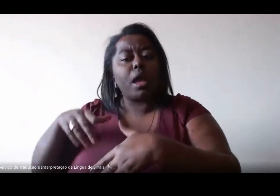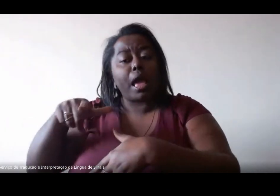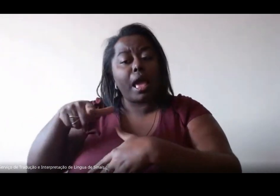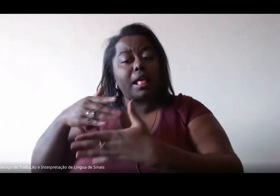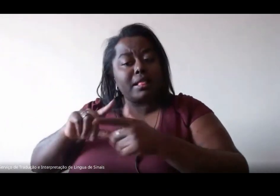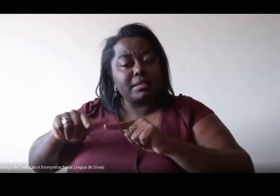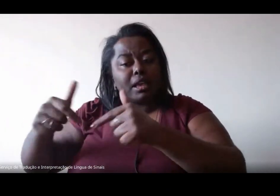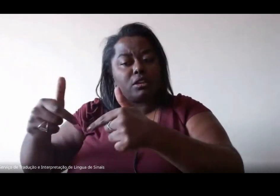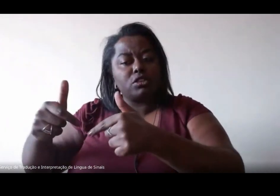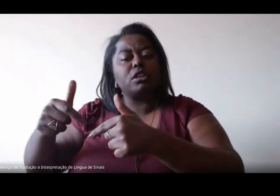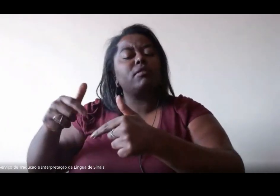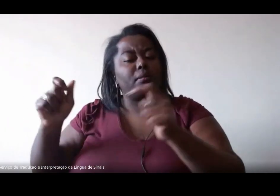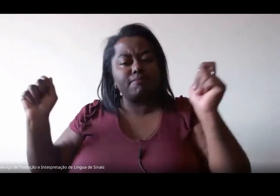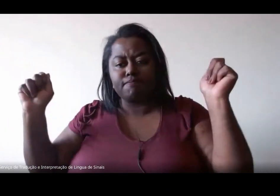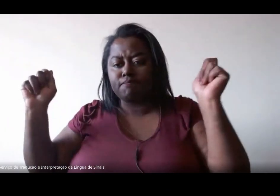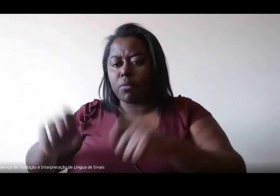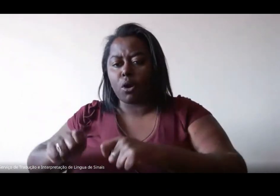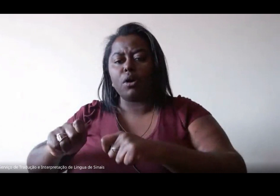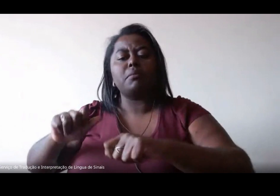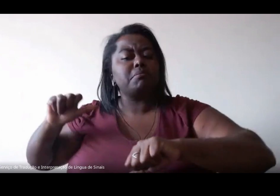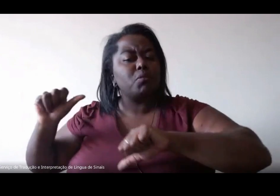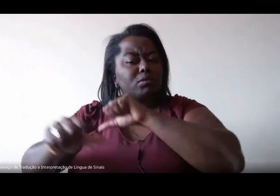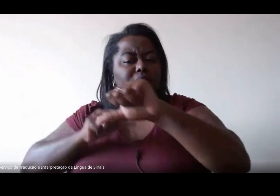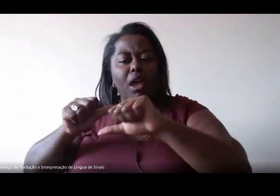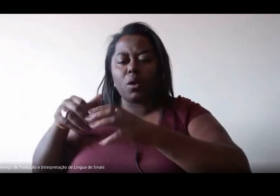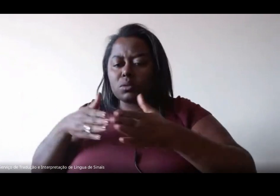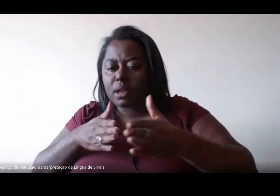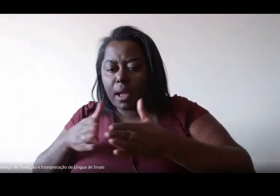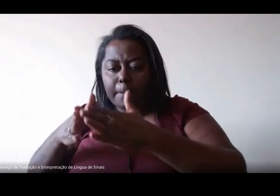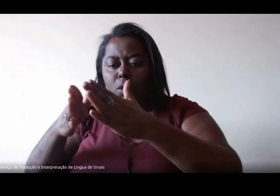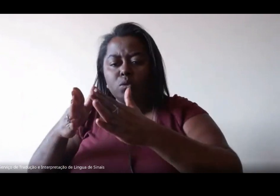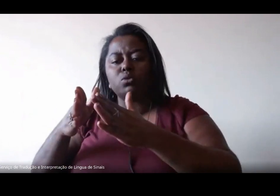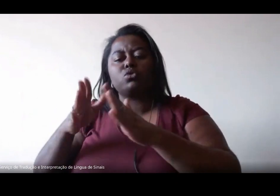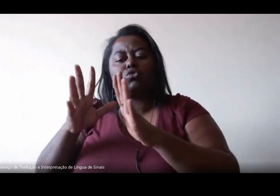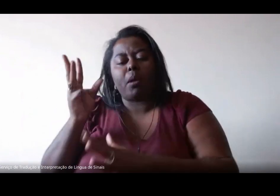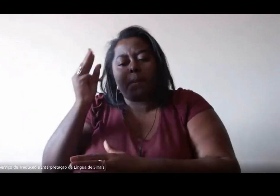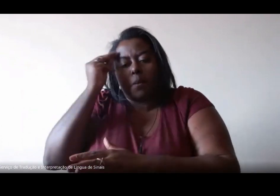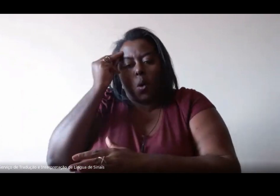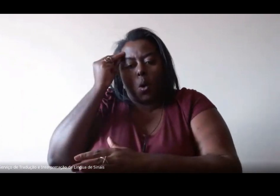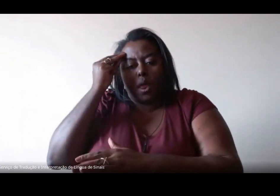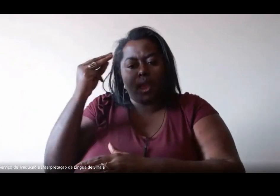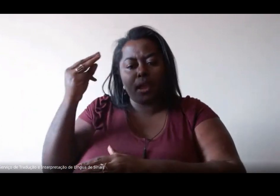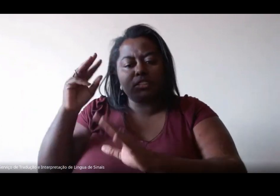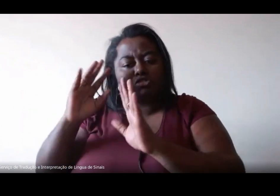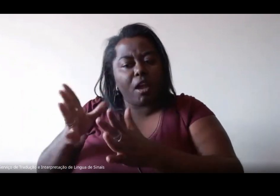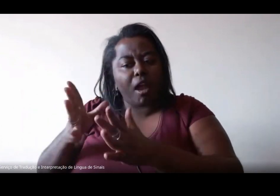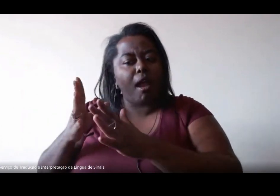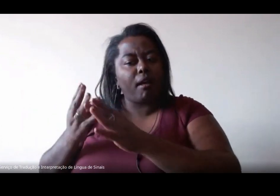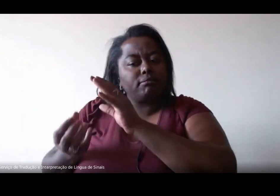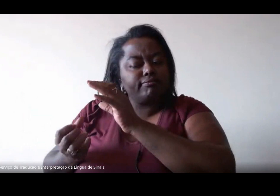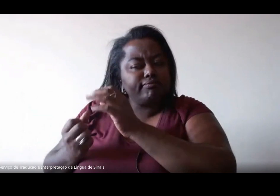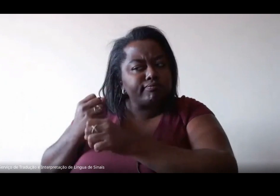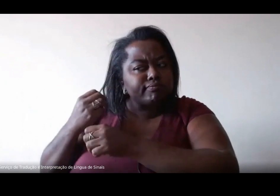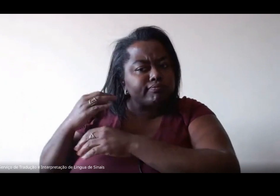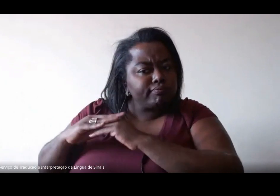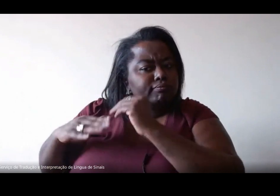como esta tem a potência de alterar os rumos de uma memória que vem se construindo na universidade com